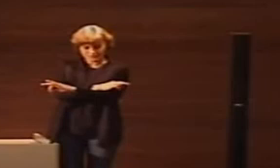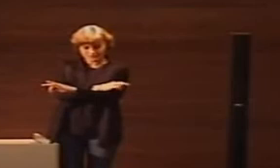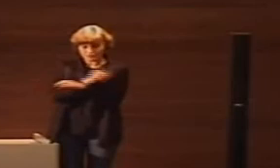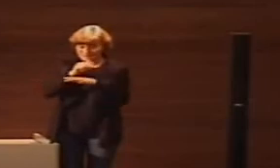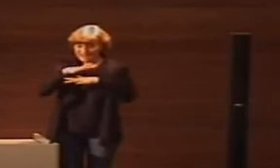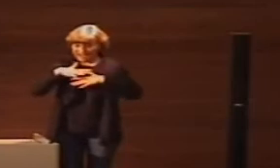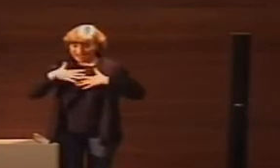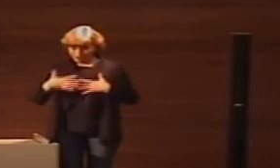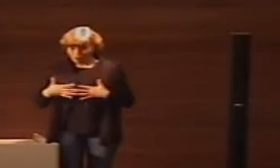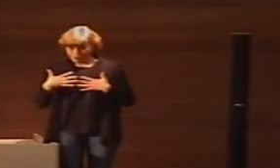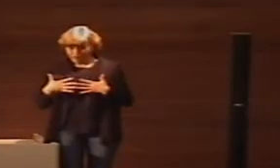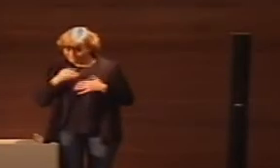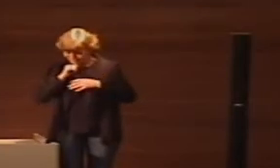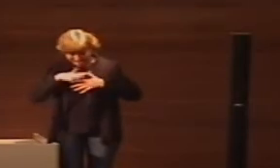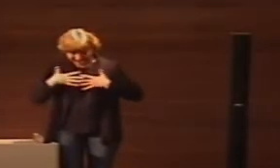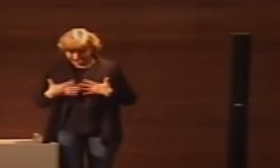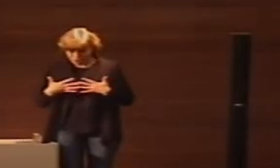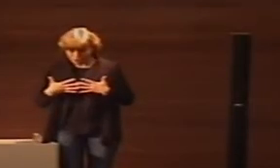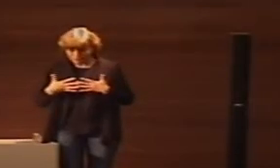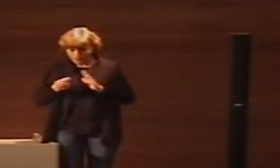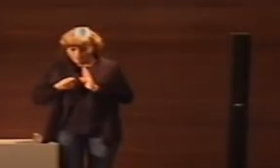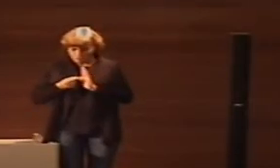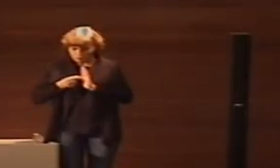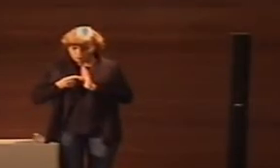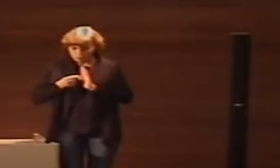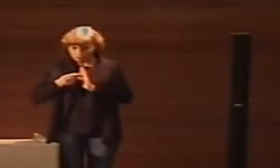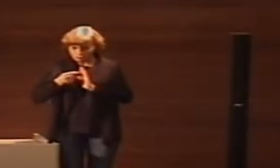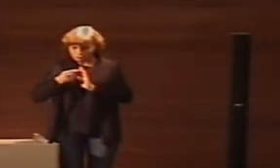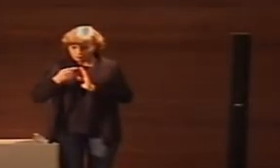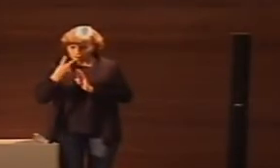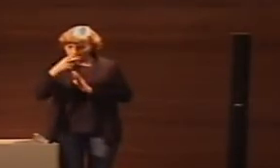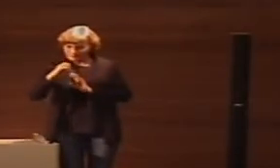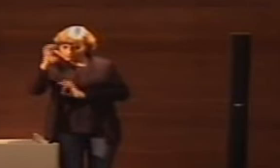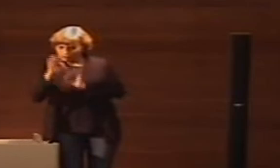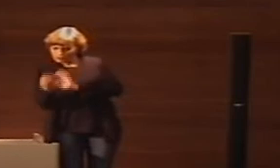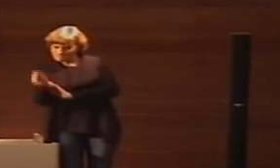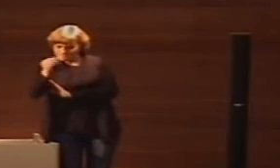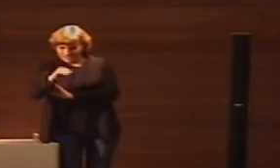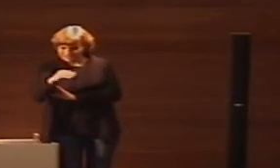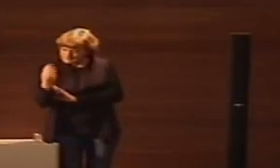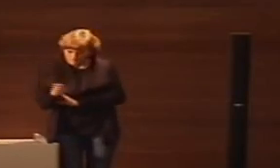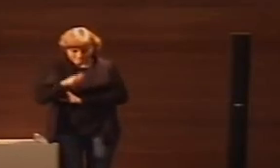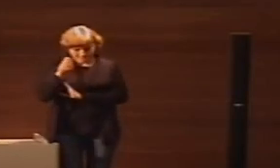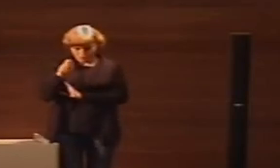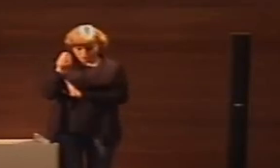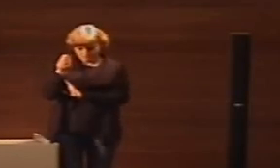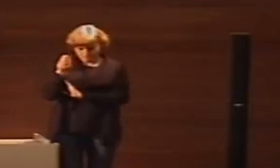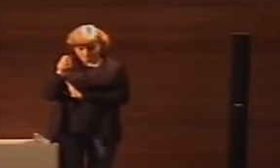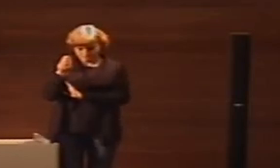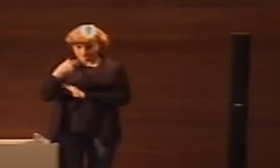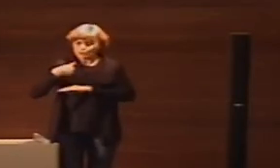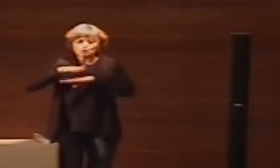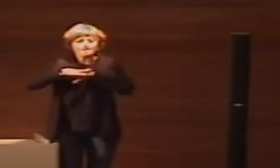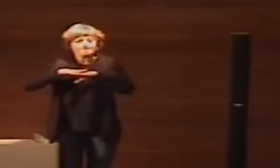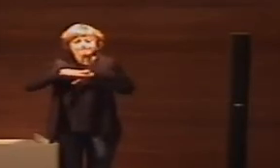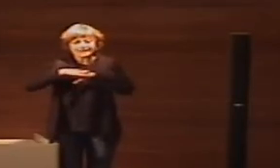media 20-30 puntos superiores al quinto contenedor. En relación a, me baso más que